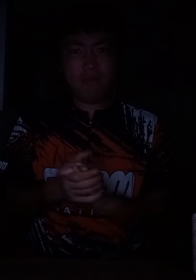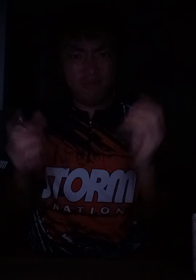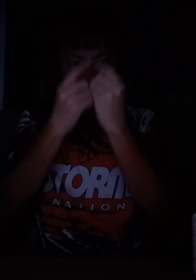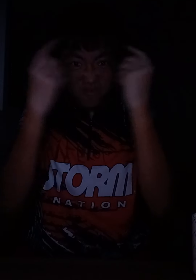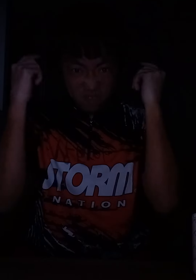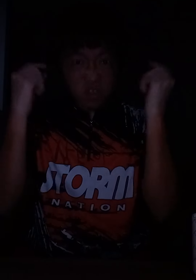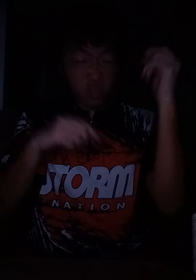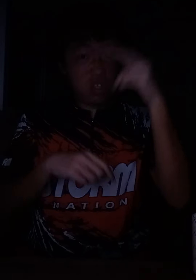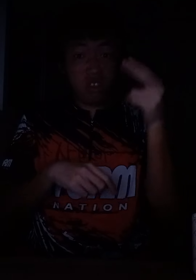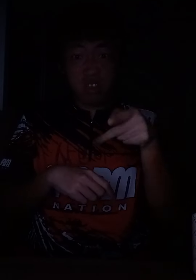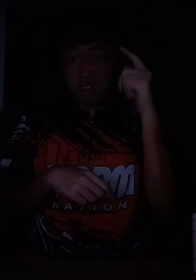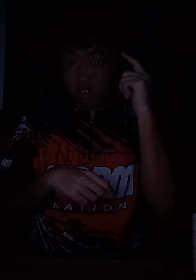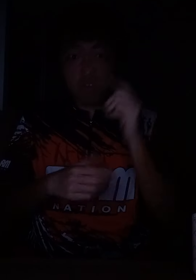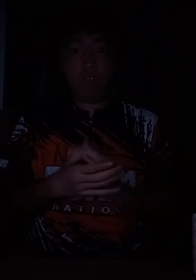않아 지적을 받습니다.